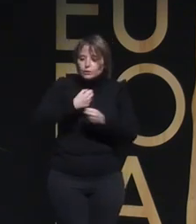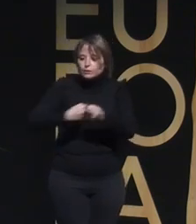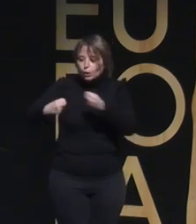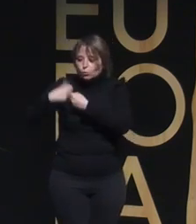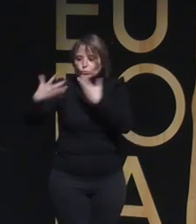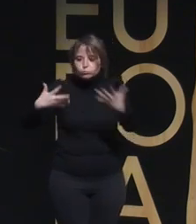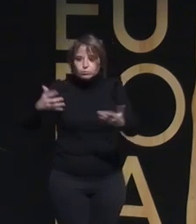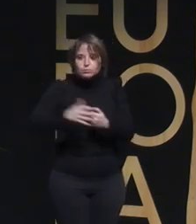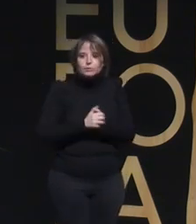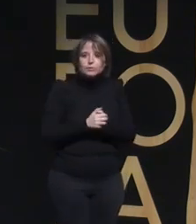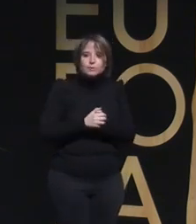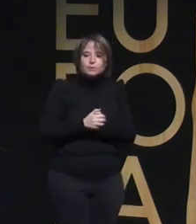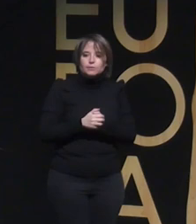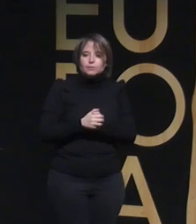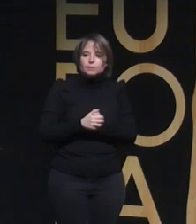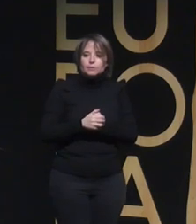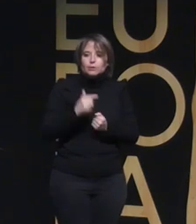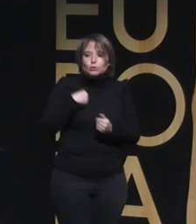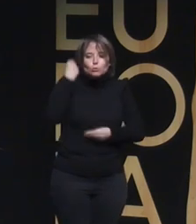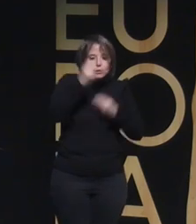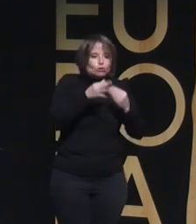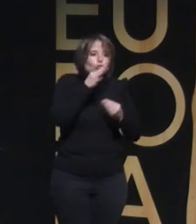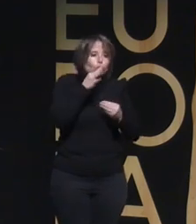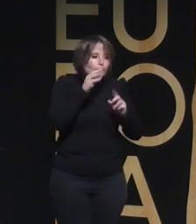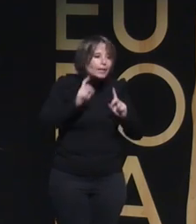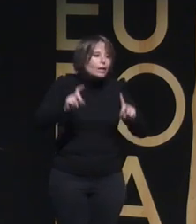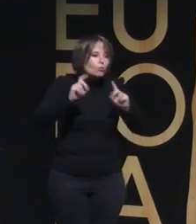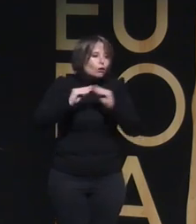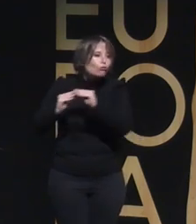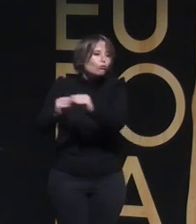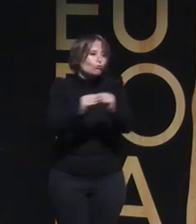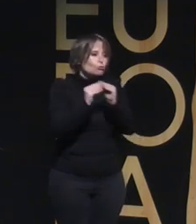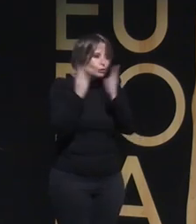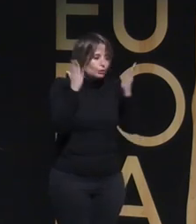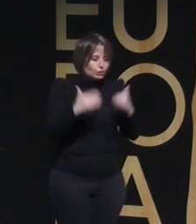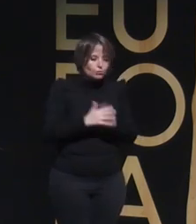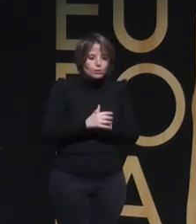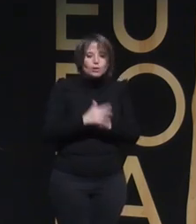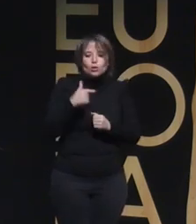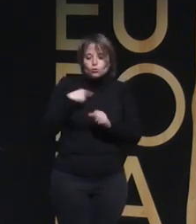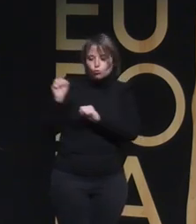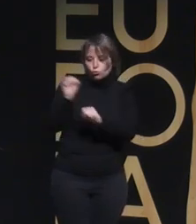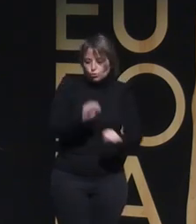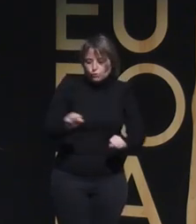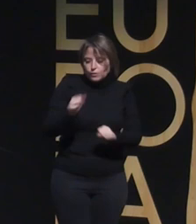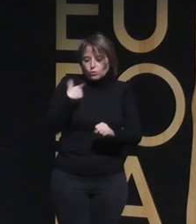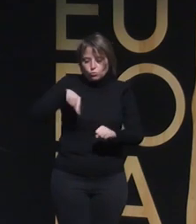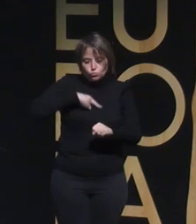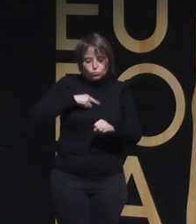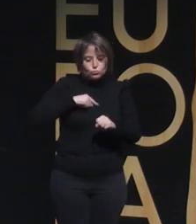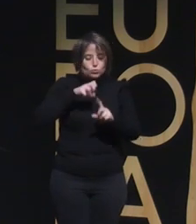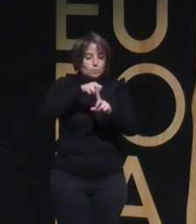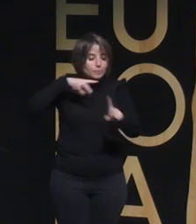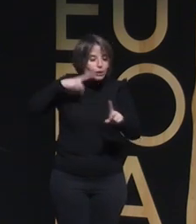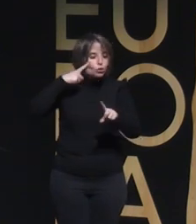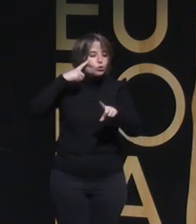¿no? Yo creo que falta mucho la educación comunitaria. Yo soy un defensor. De hecho, nosotros siempre hablamos del enfoque